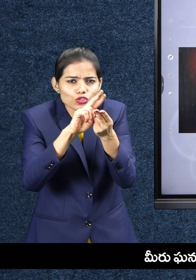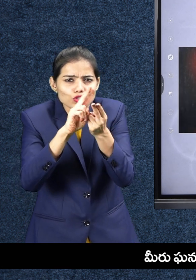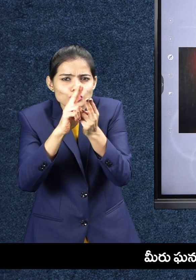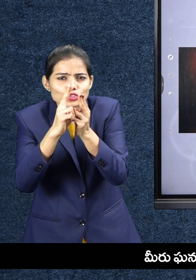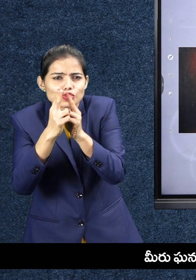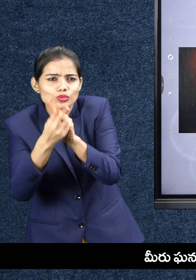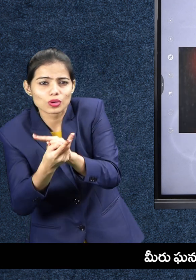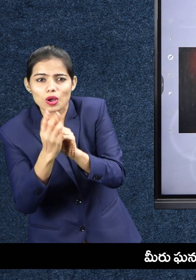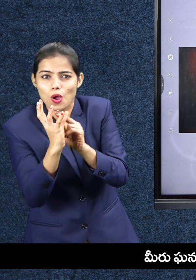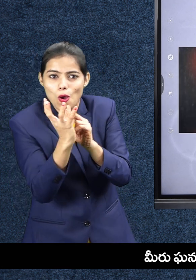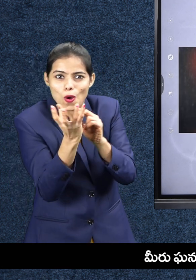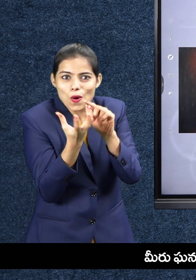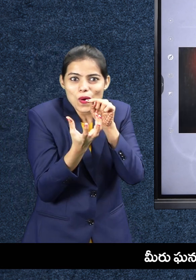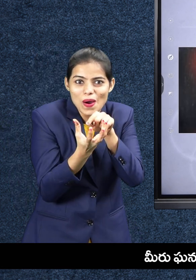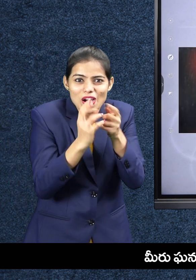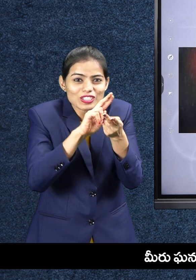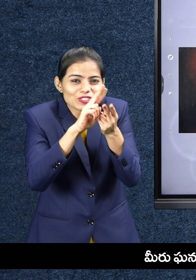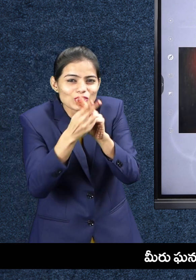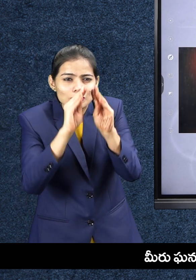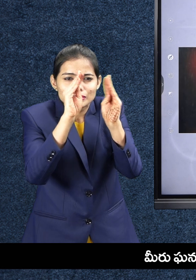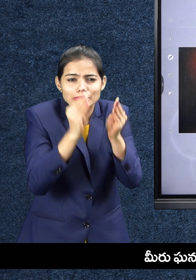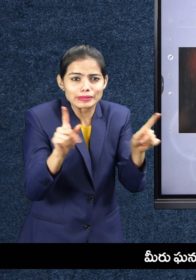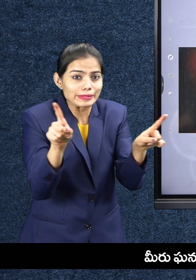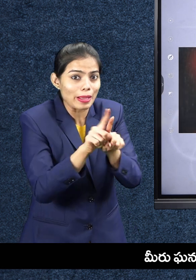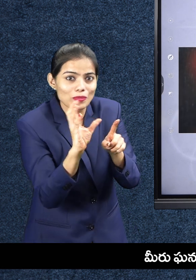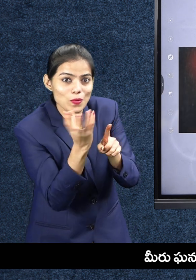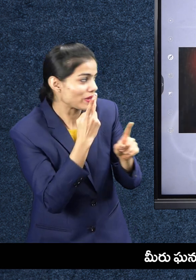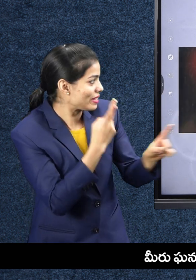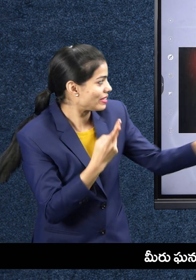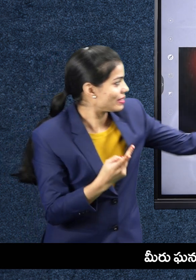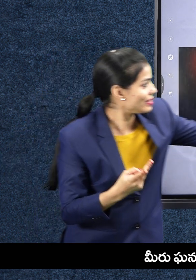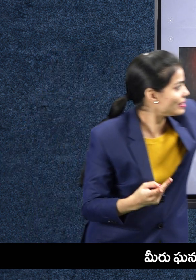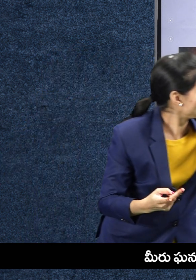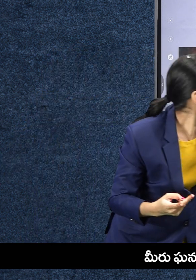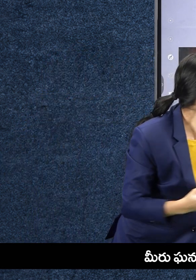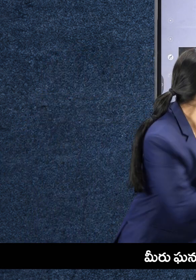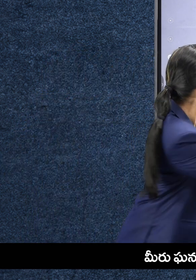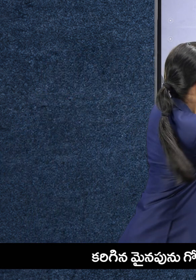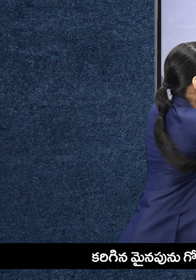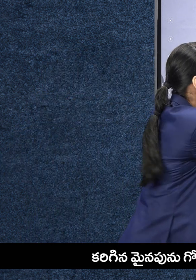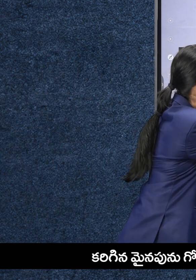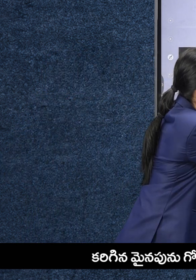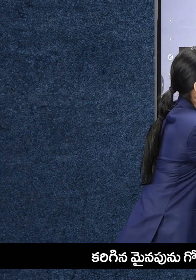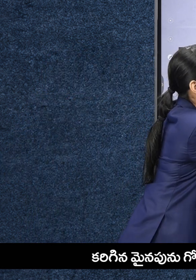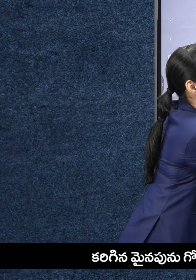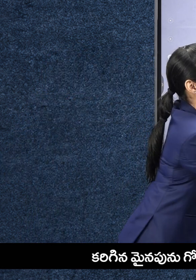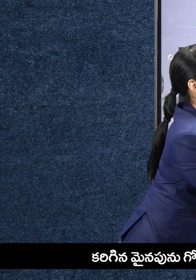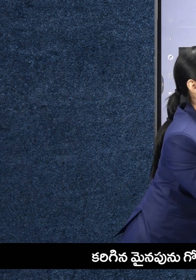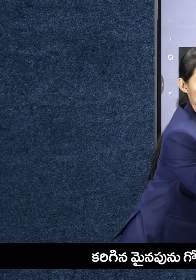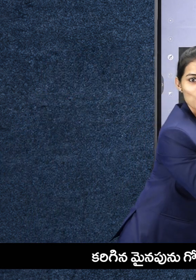మీరు ఘన సిలిండర్ ఆకారంలో కొవ్వొత్తిని తీసుకొని దాన్ని కరిగించి కరిగిన మైనాన్ని